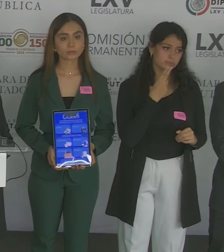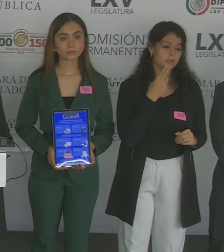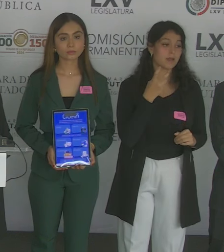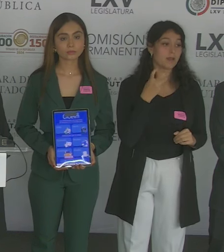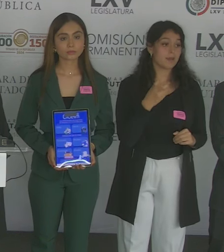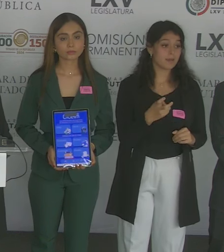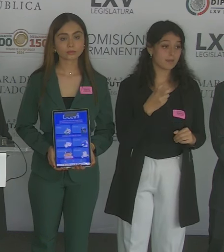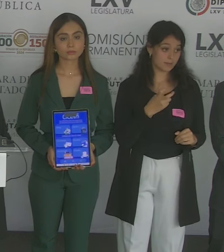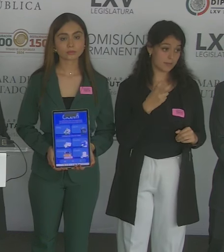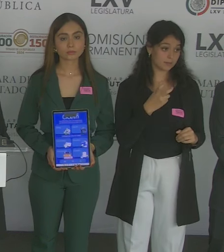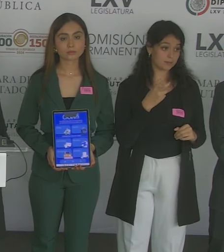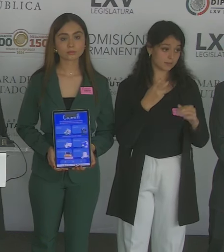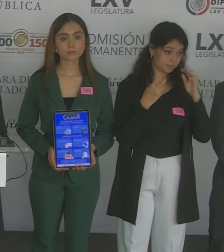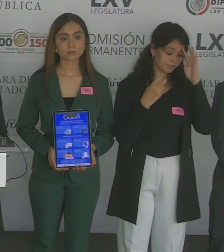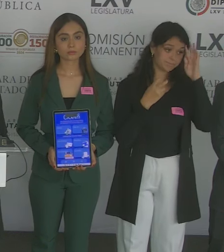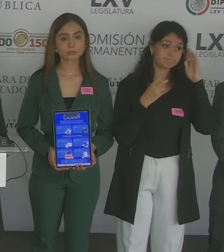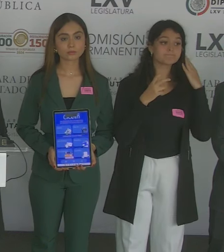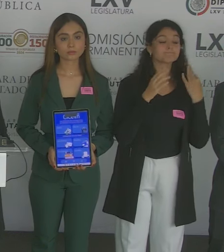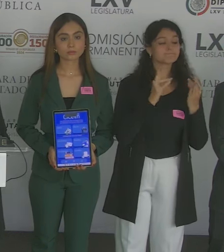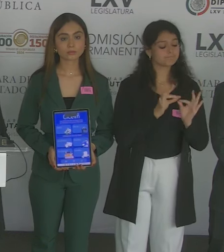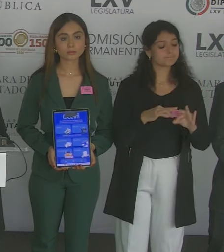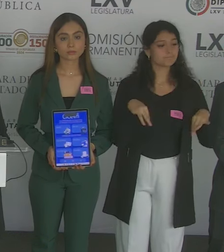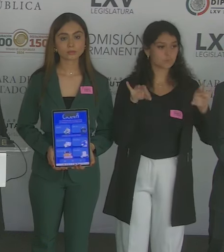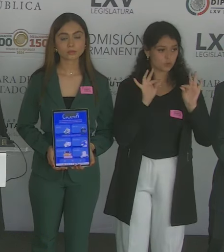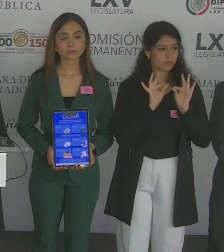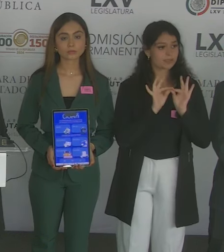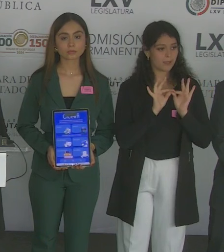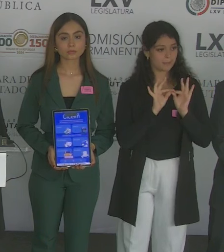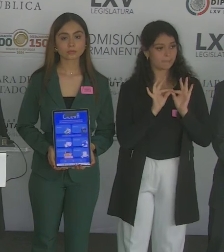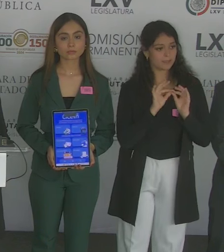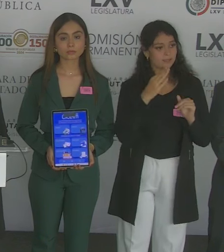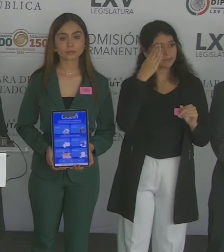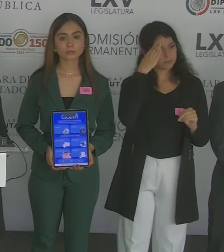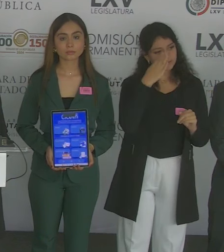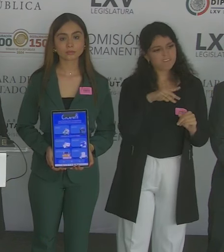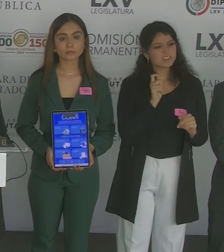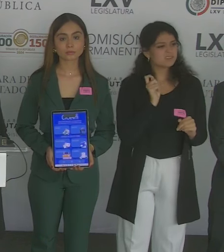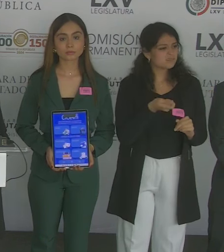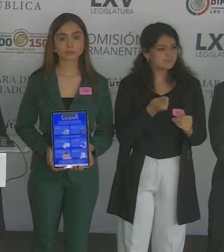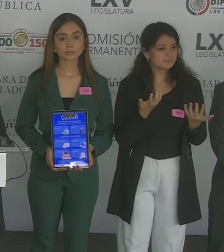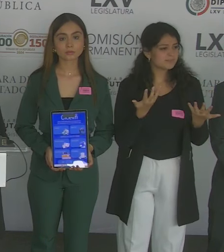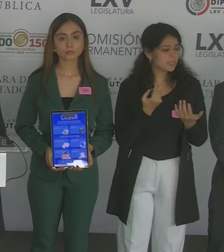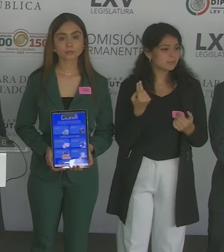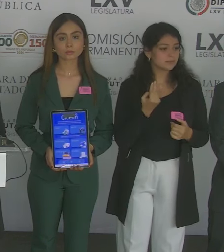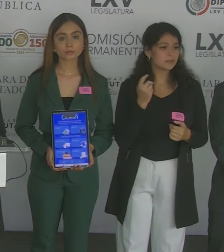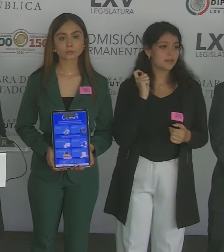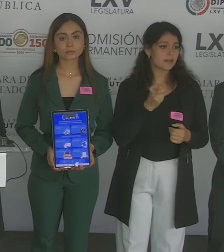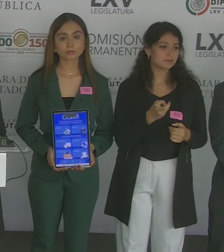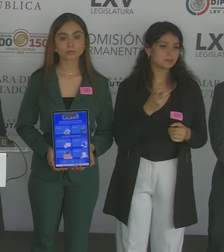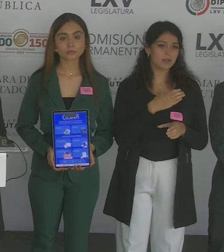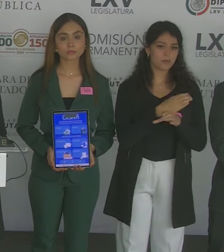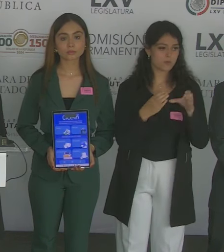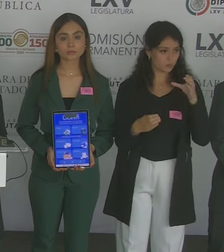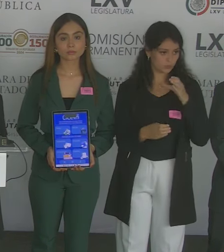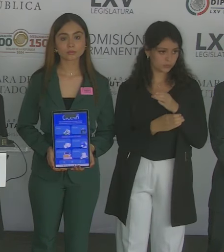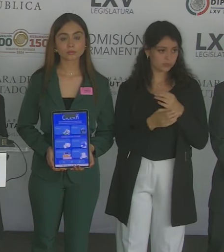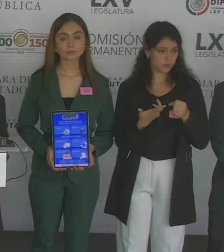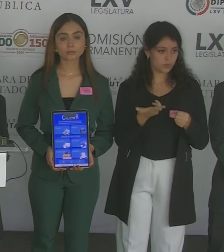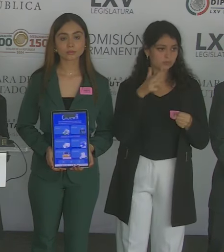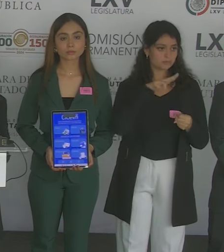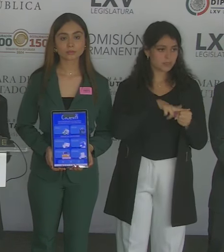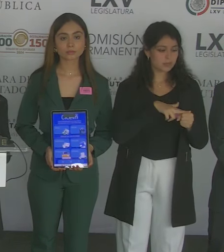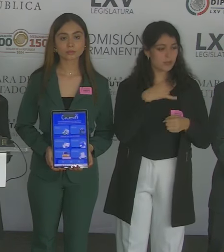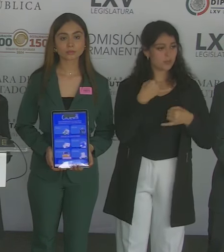aparato es importante que sepamos que necesitamos estos instrumentos en hospitales ministerios